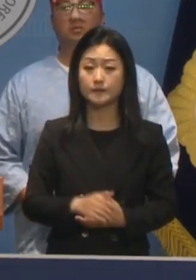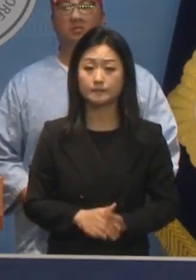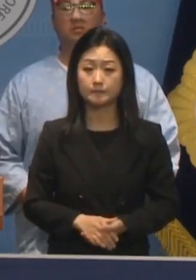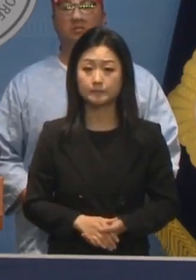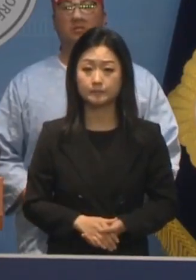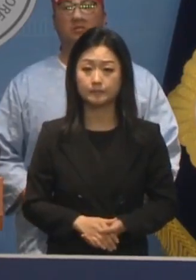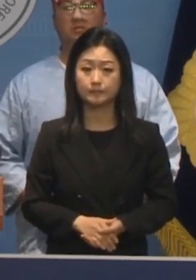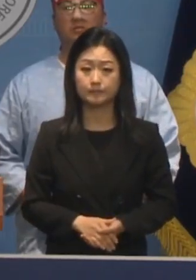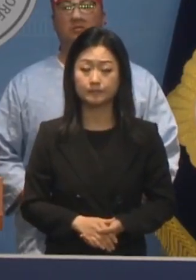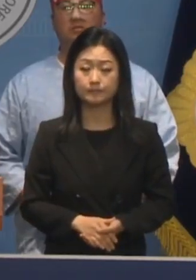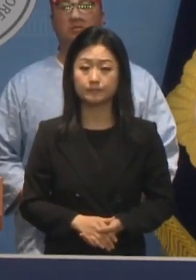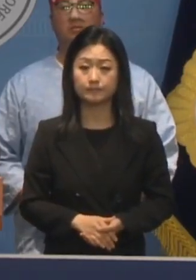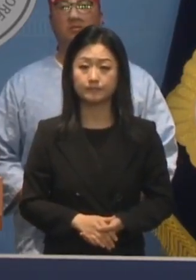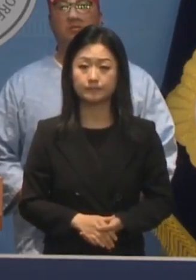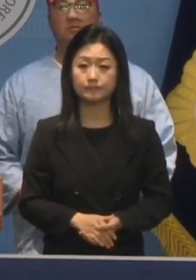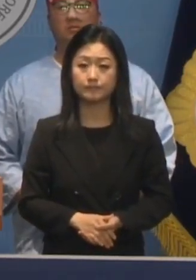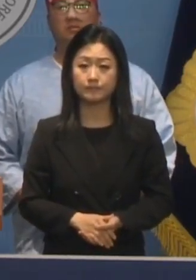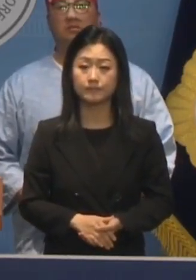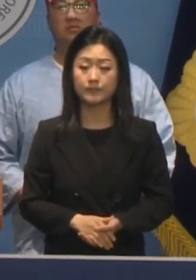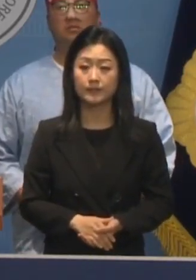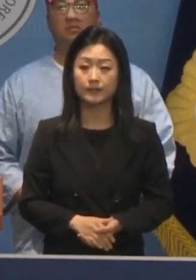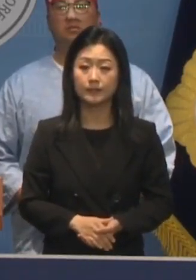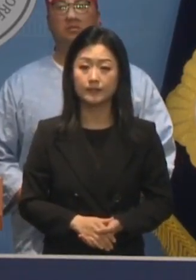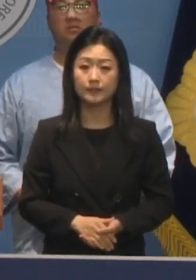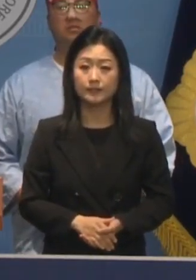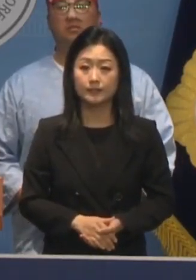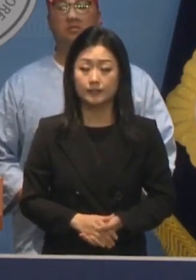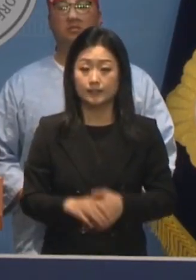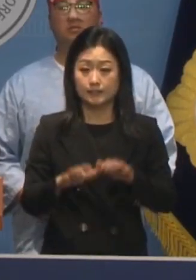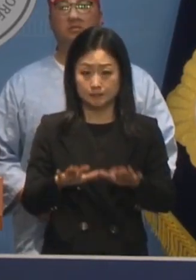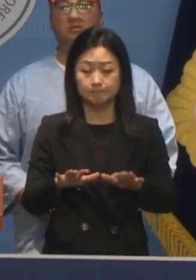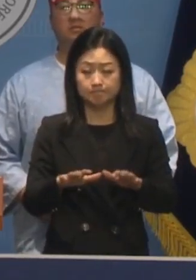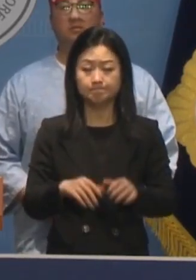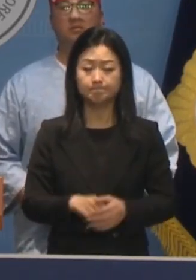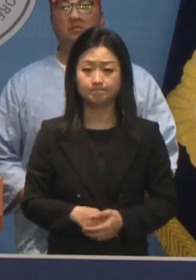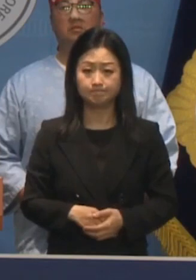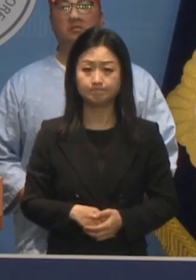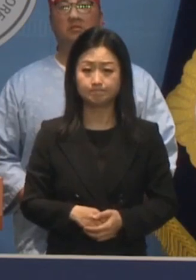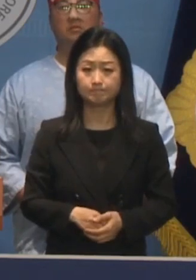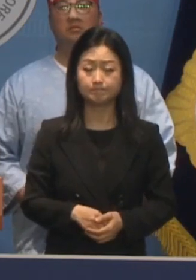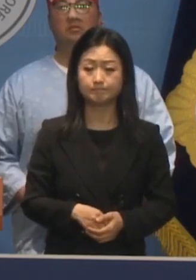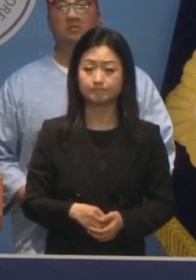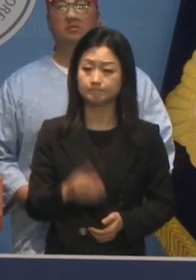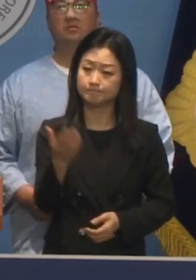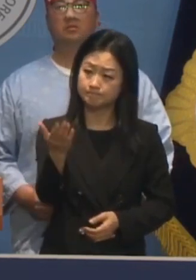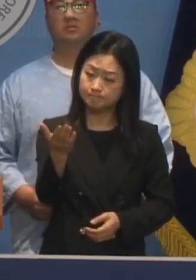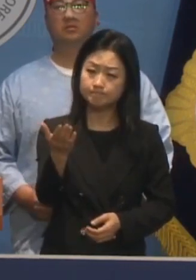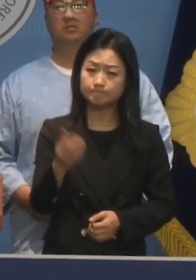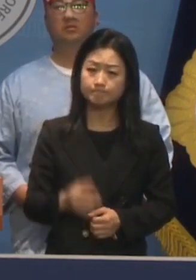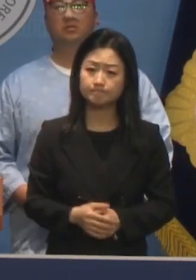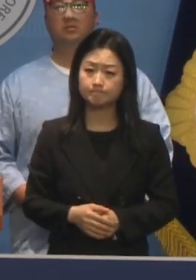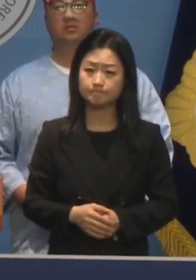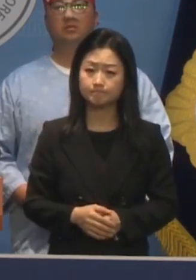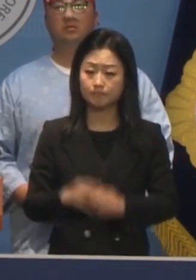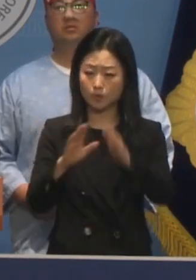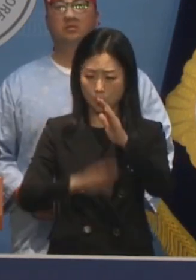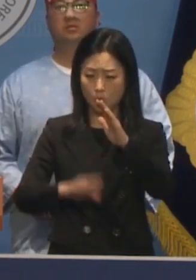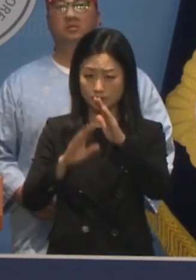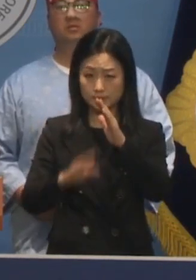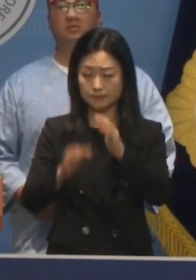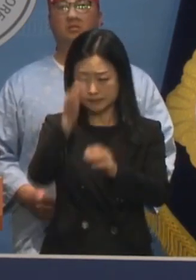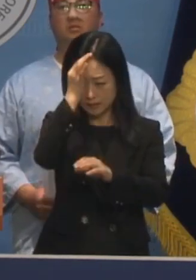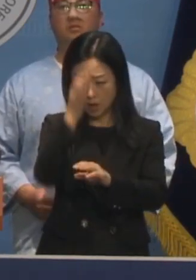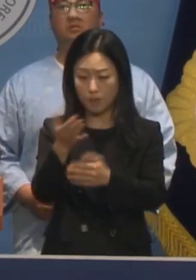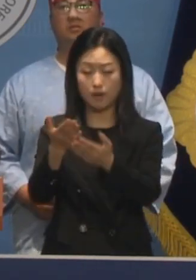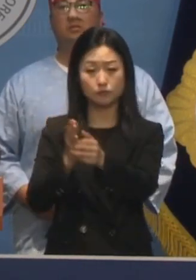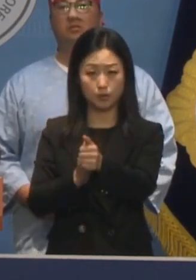태도가 일정 역할을 해왔는데요. 이번 기회에 현대중공업은 그야말로 공식적인 빠른